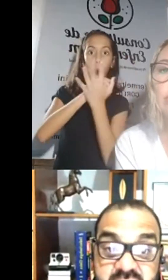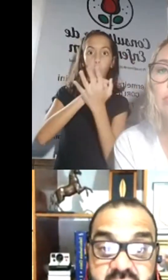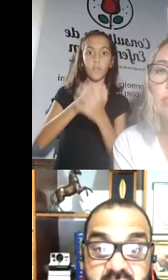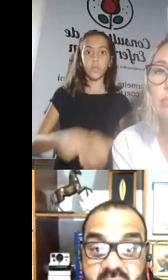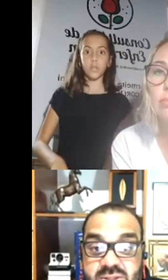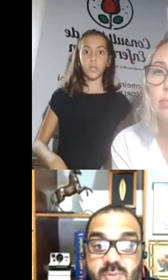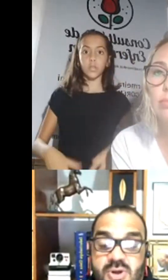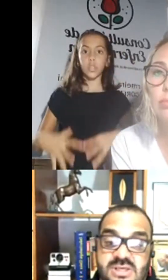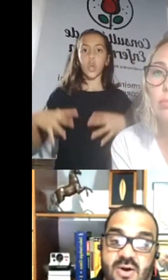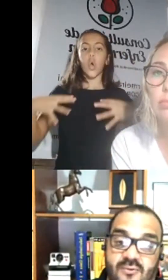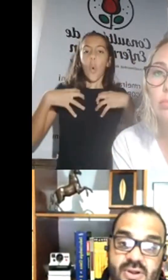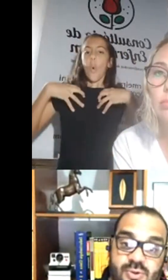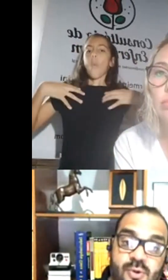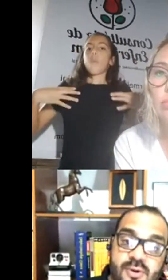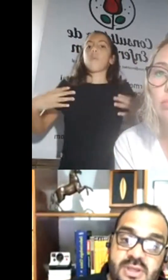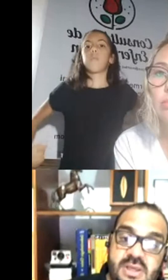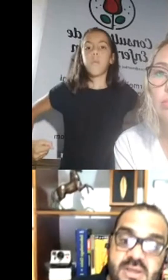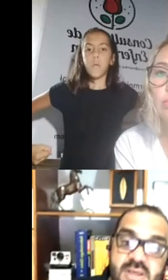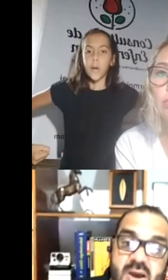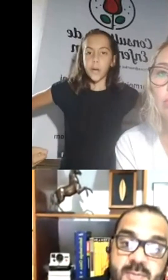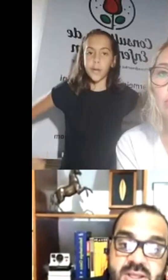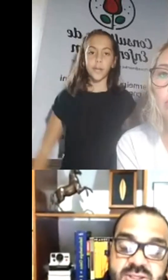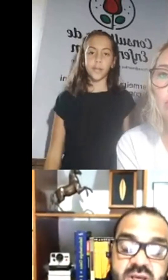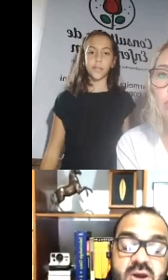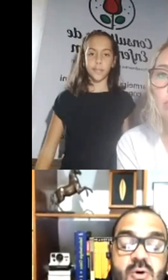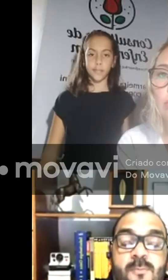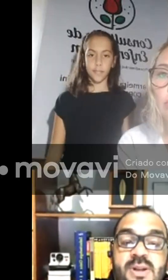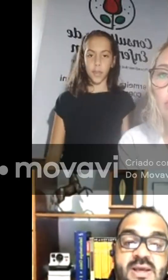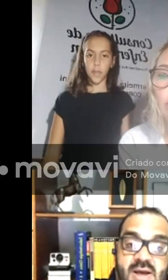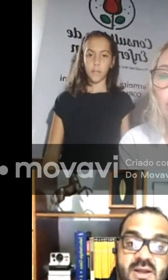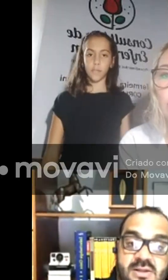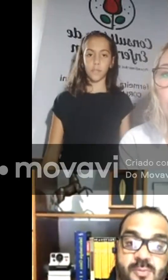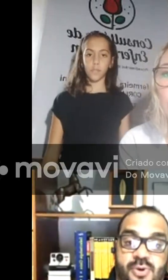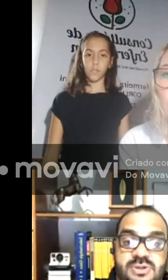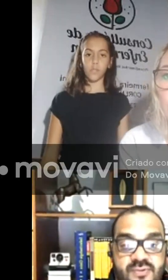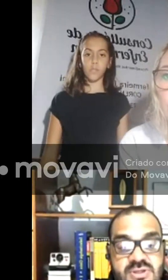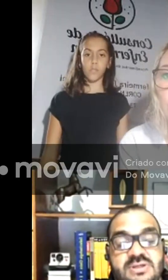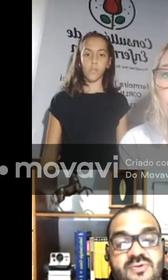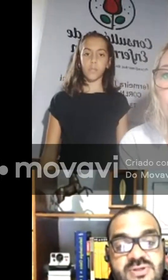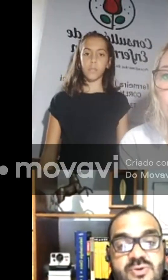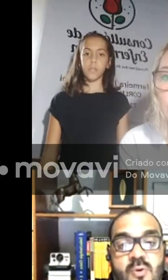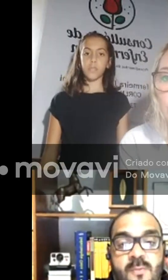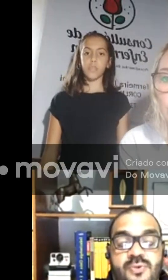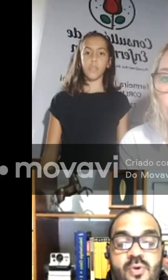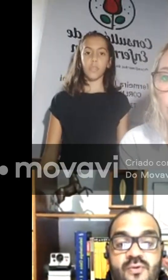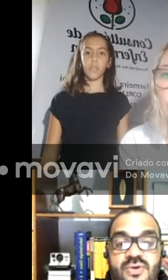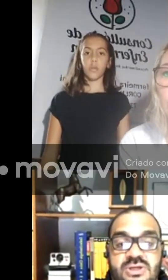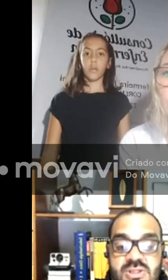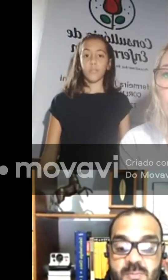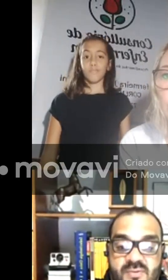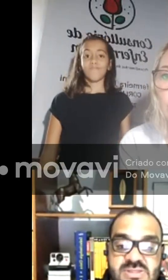trombose é um fator que realmente complica do ponto de vista